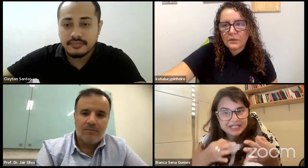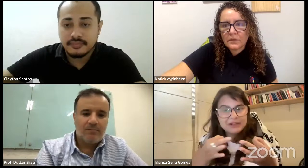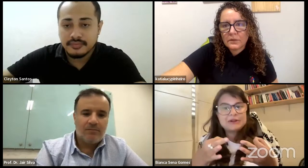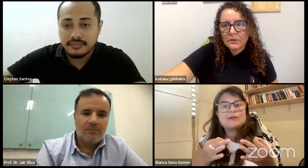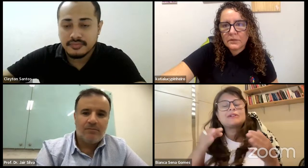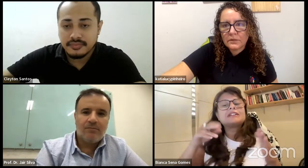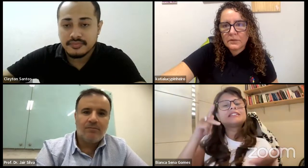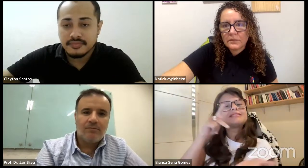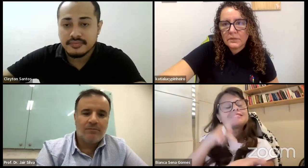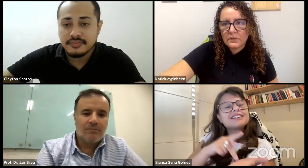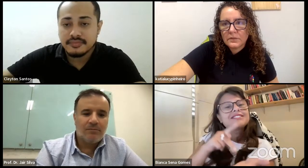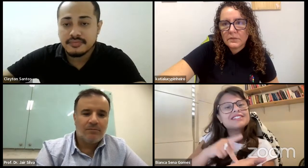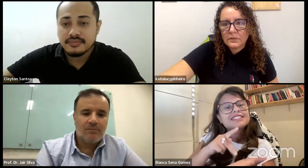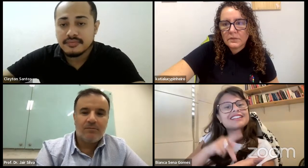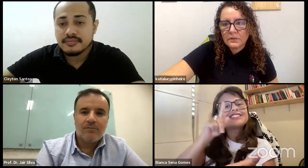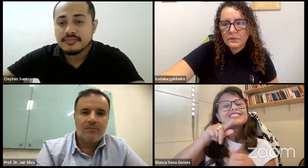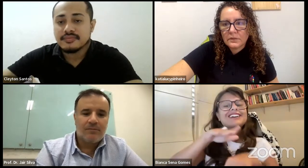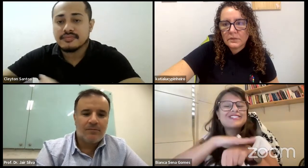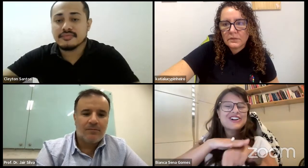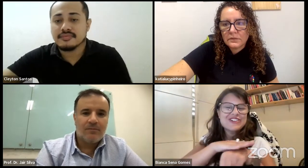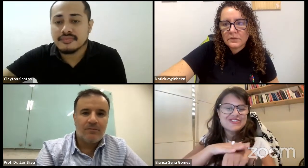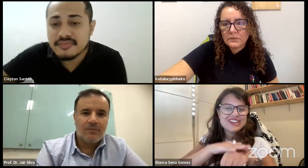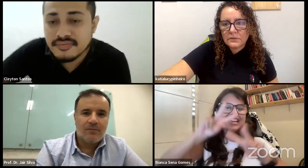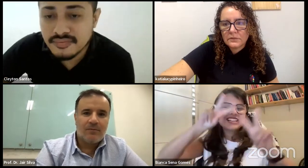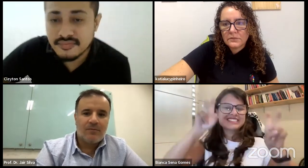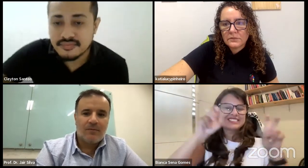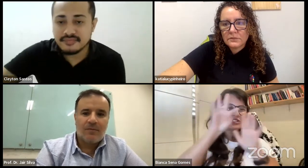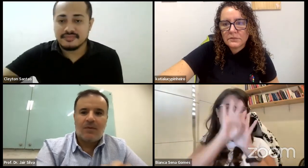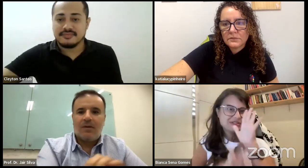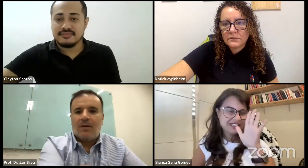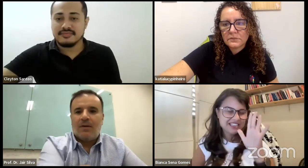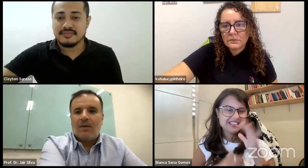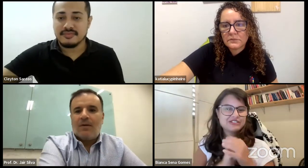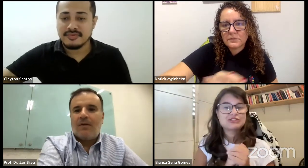Então, de início, né, eu tenho algumas colocações para fazer.